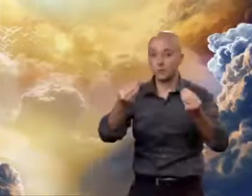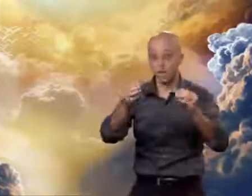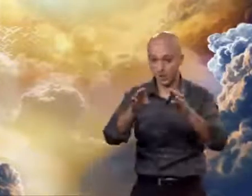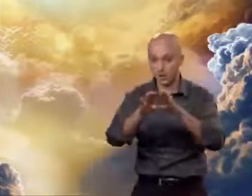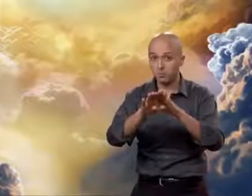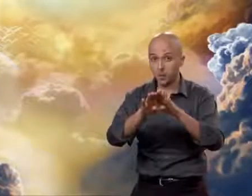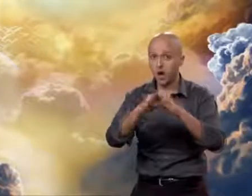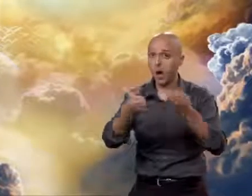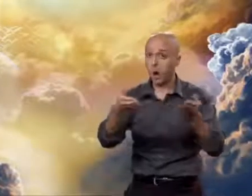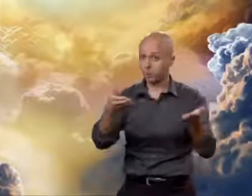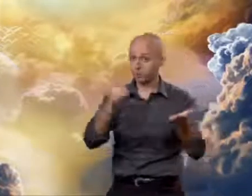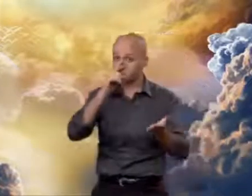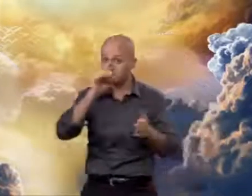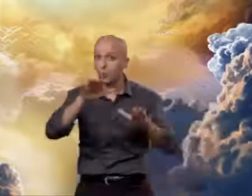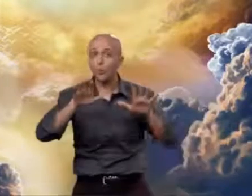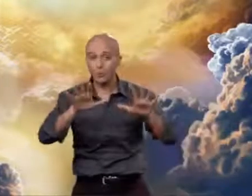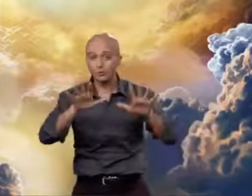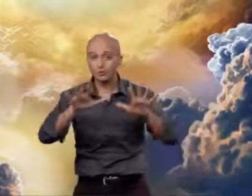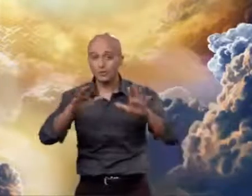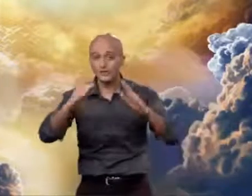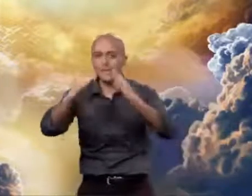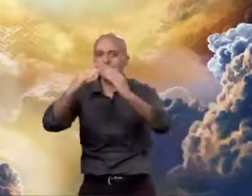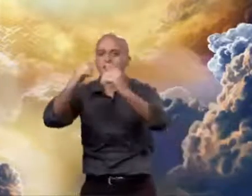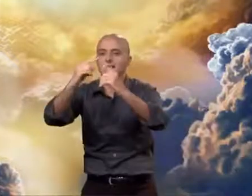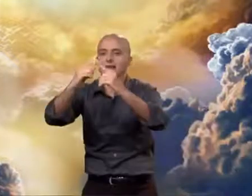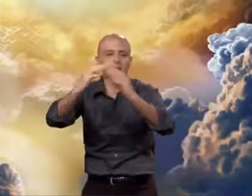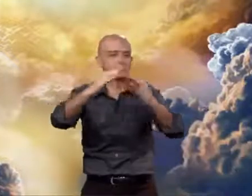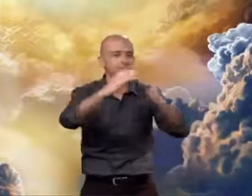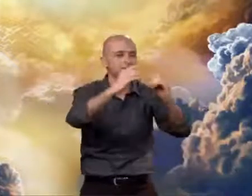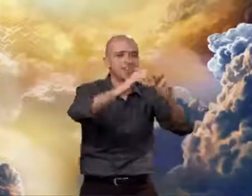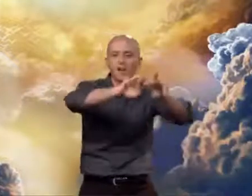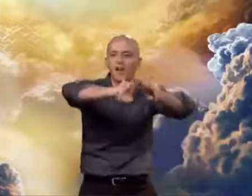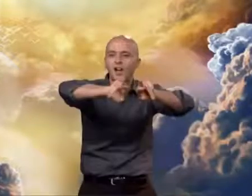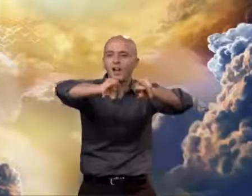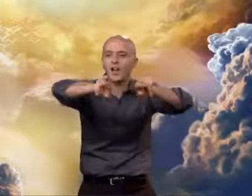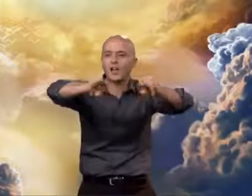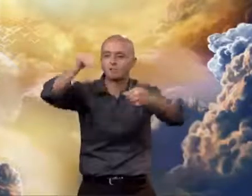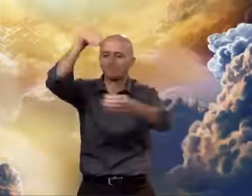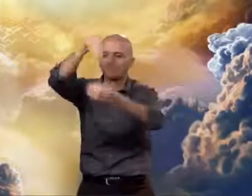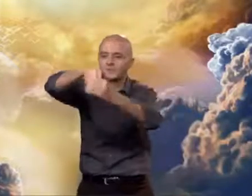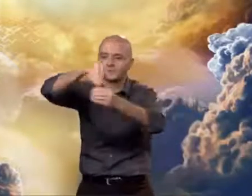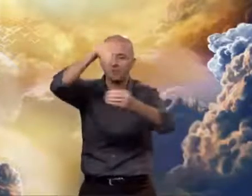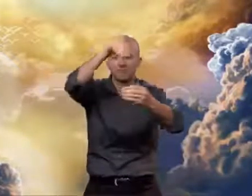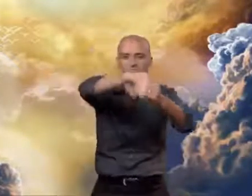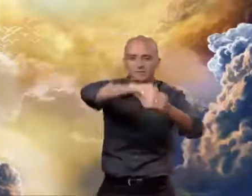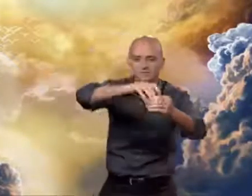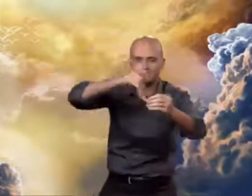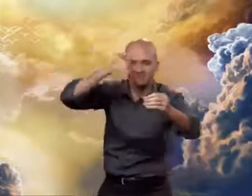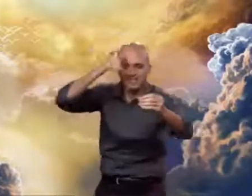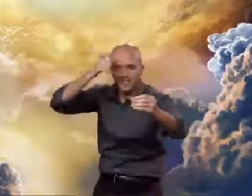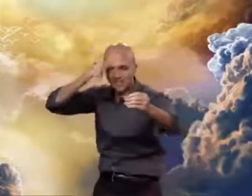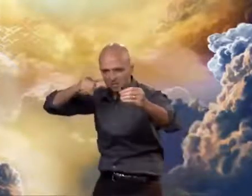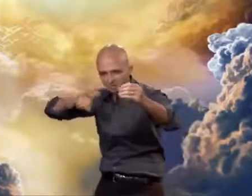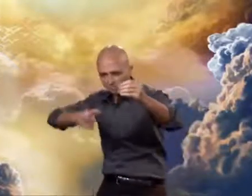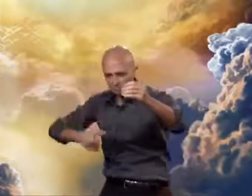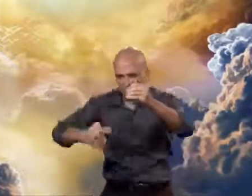personificarão parentes ou amigos, apelarão a nossos mais ternos sentimentos e realizarão milagres. Devemos resistir-lhes